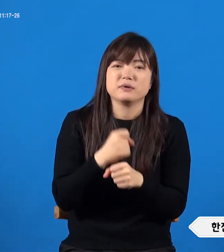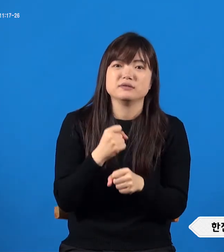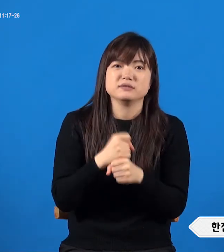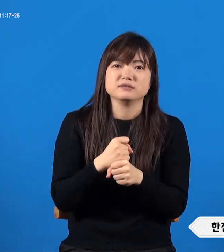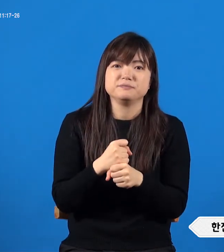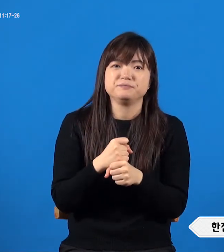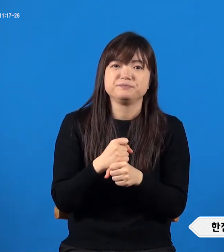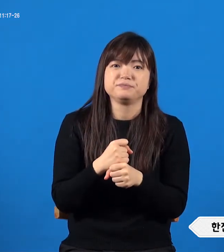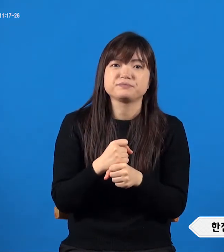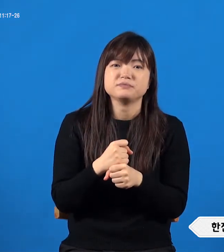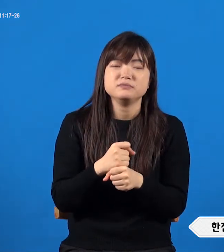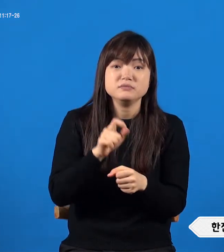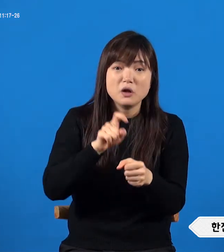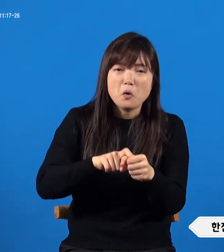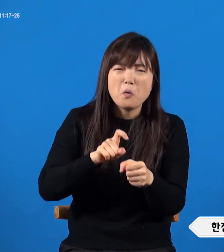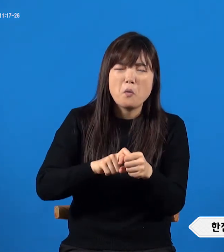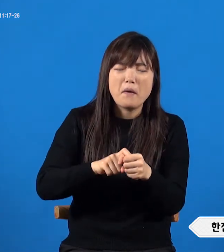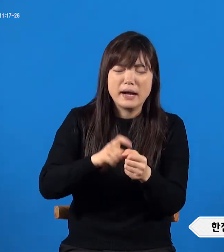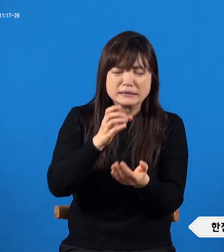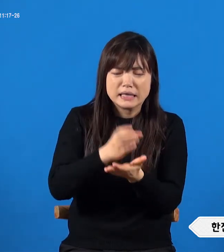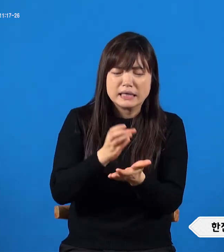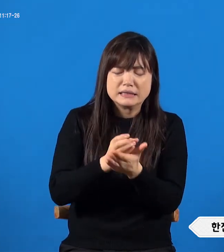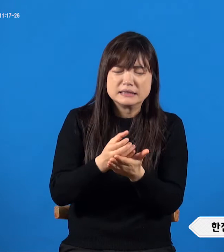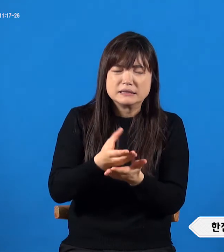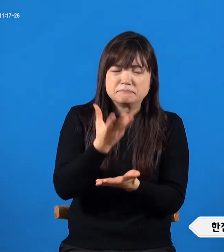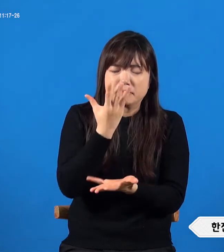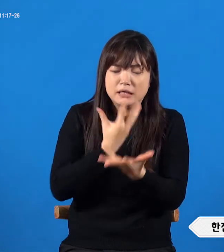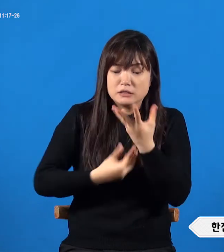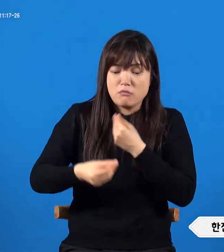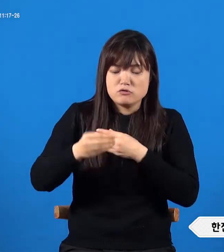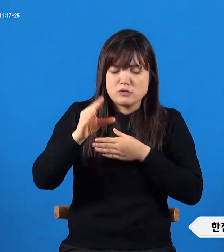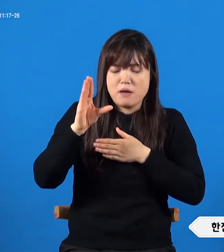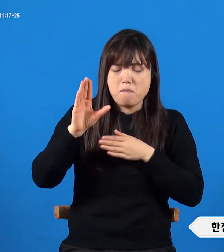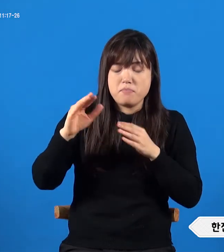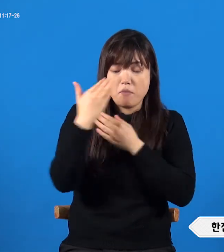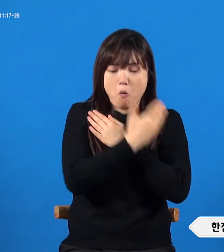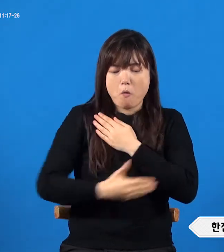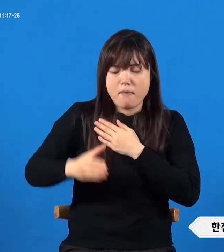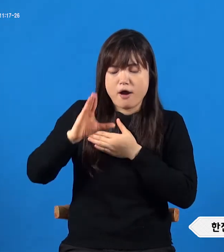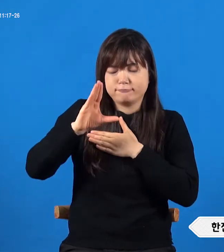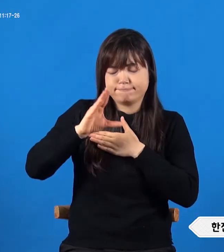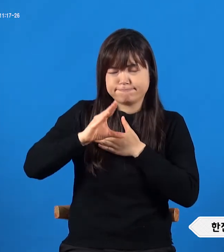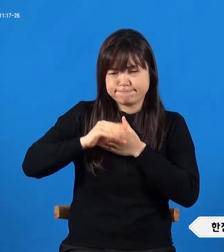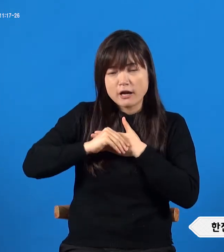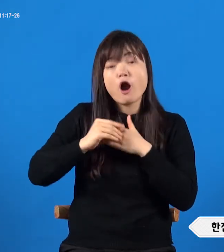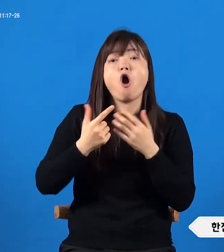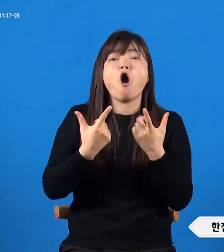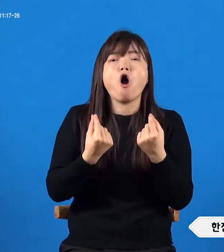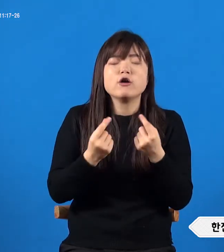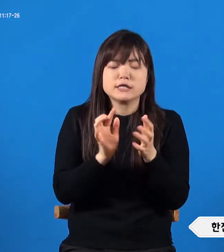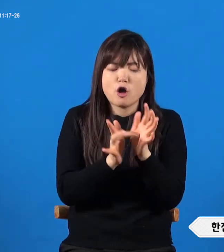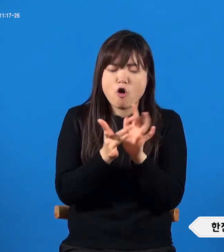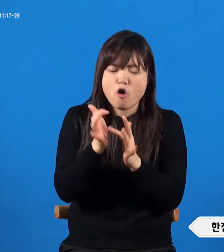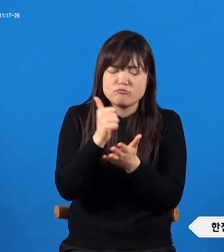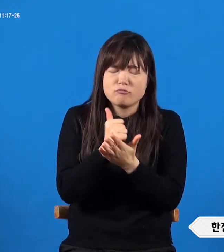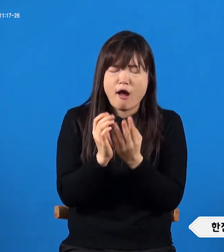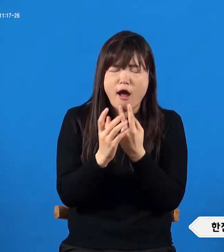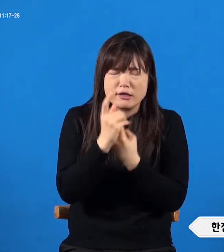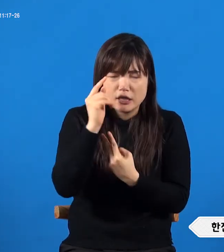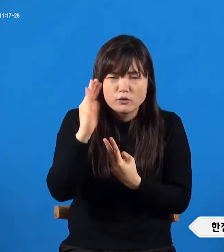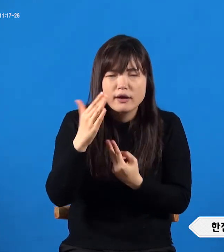것입니다. 떡과 잔이 내 속에 녹아들어서 완전히 나와 하나가 되듯이 예수님과 나도 뗄 수 없는 하나라는